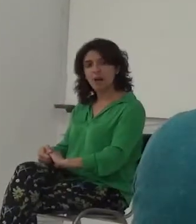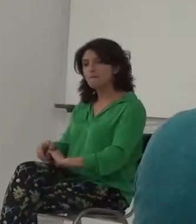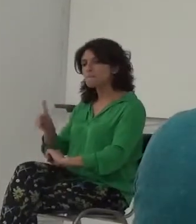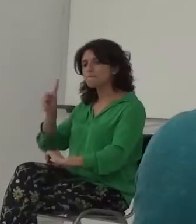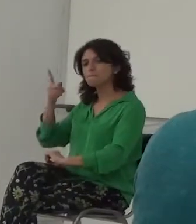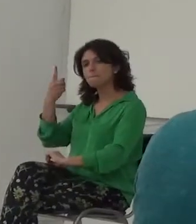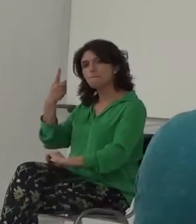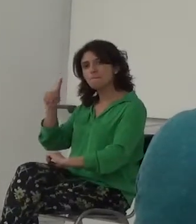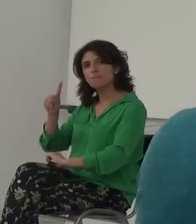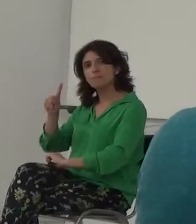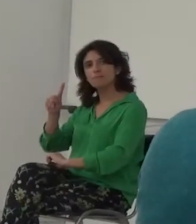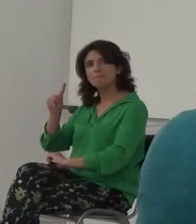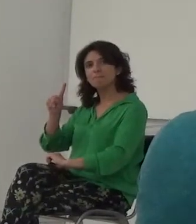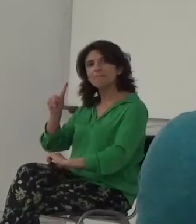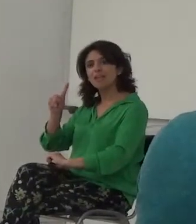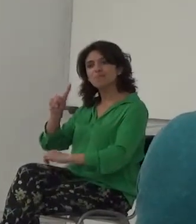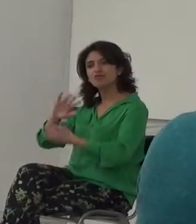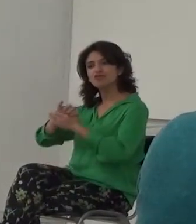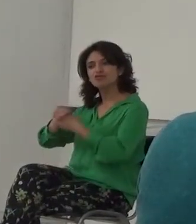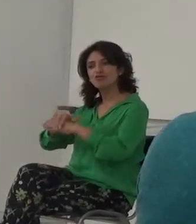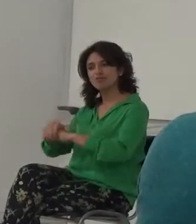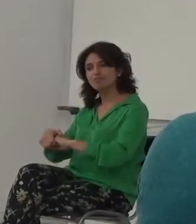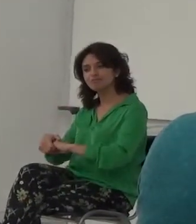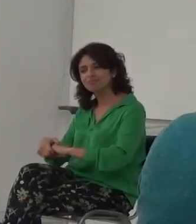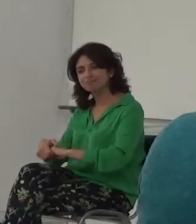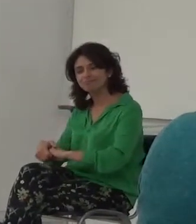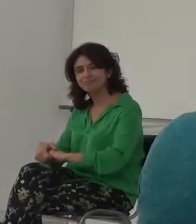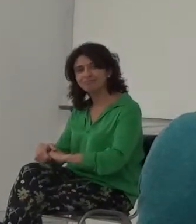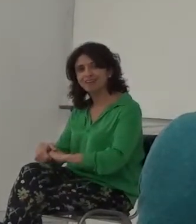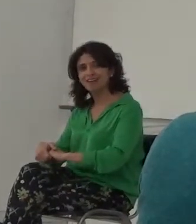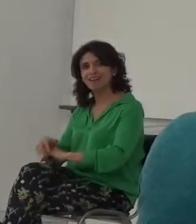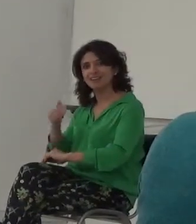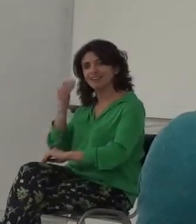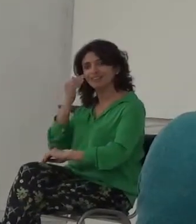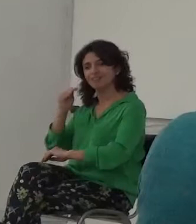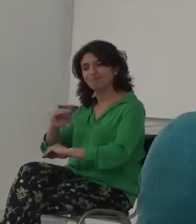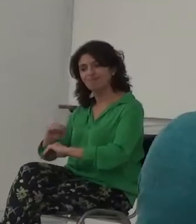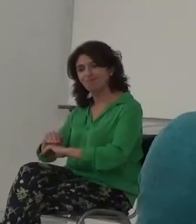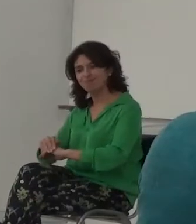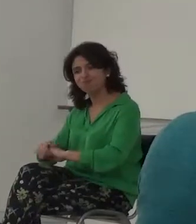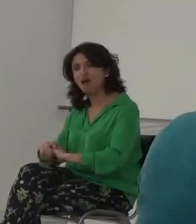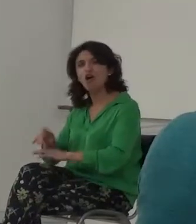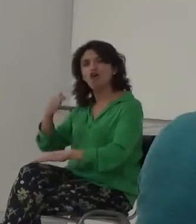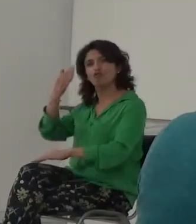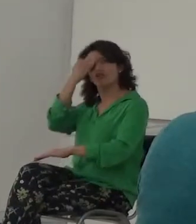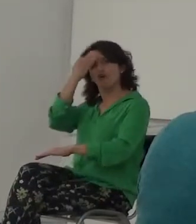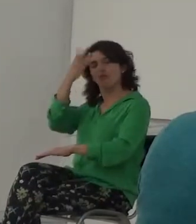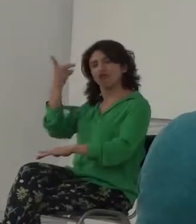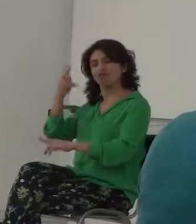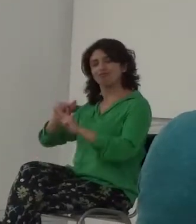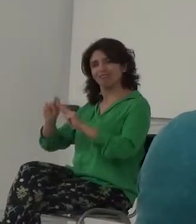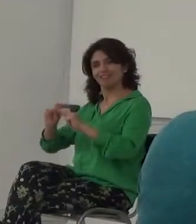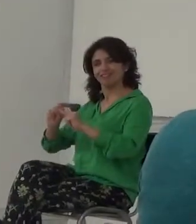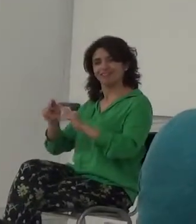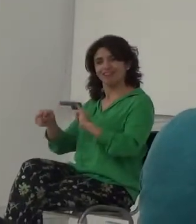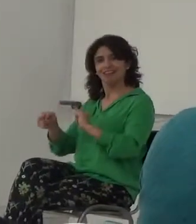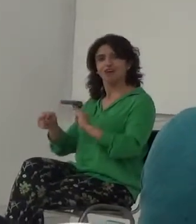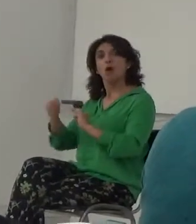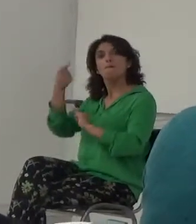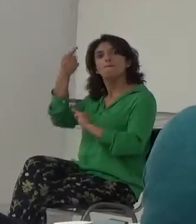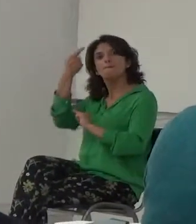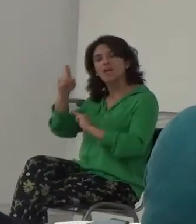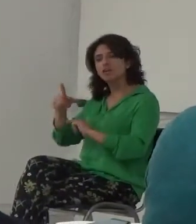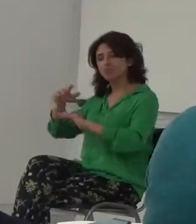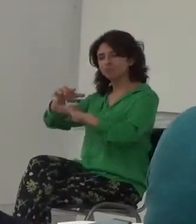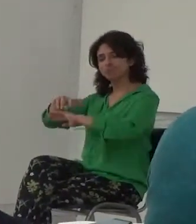deposita del todo en sus piernas, que es como la forma más común de hacer. Sin embargo, acá pasa por sus